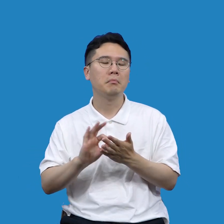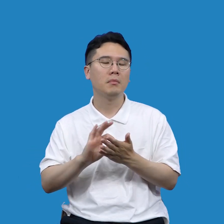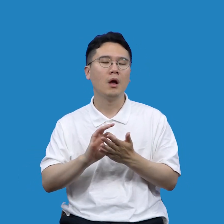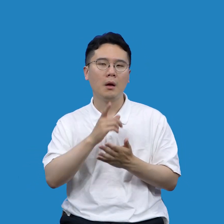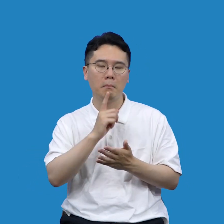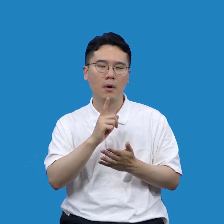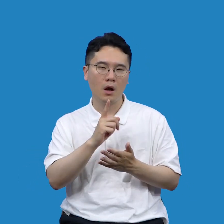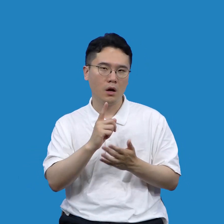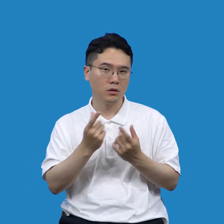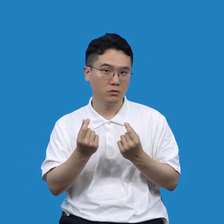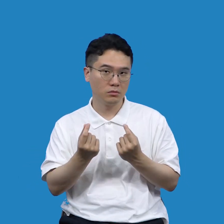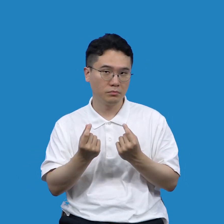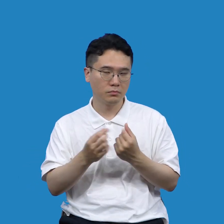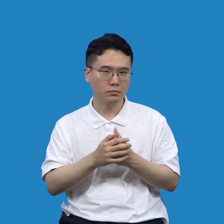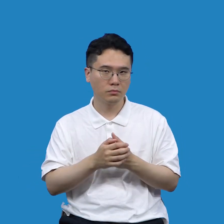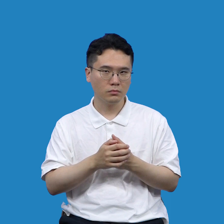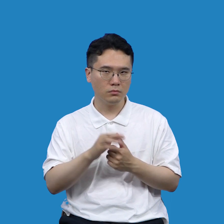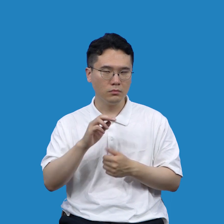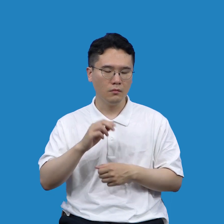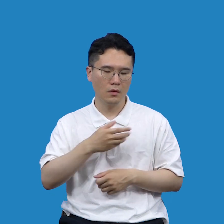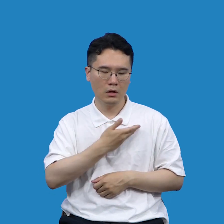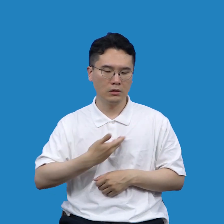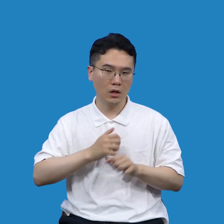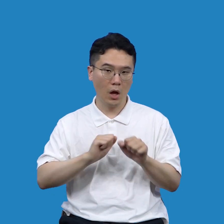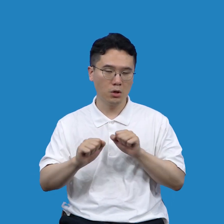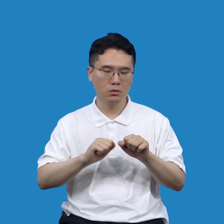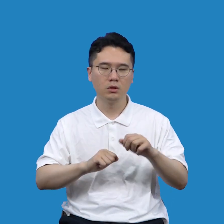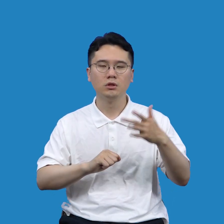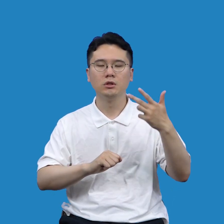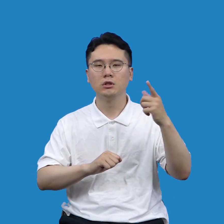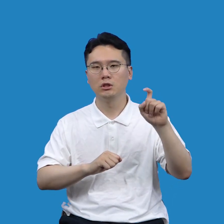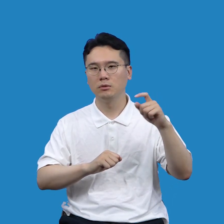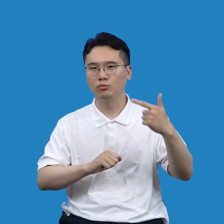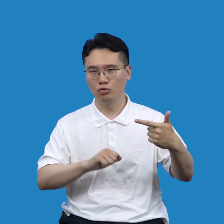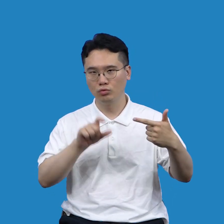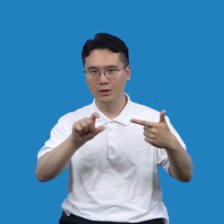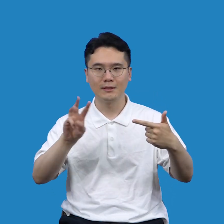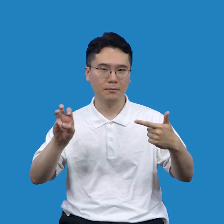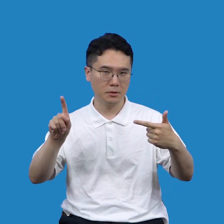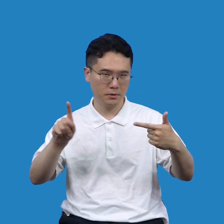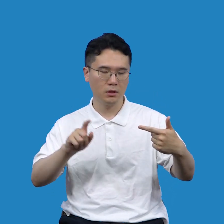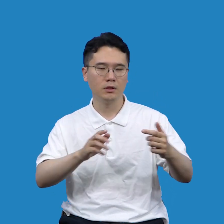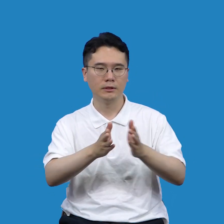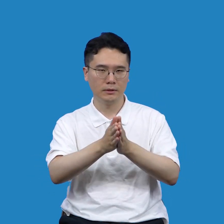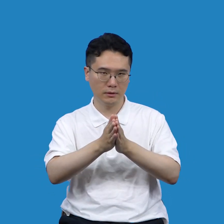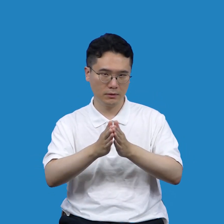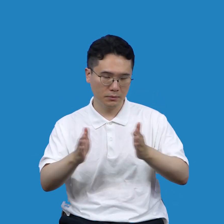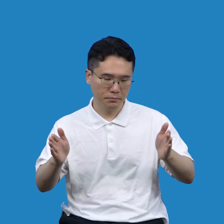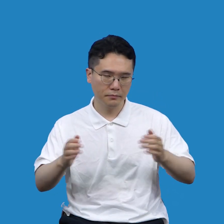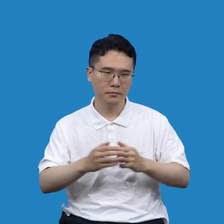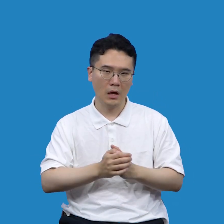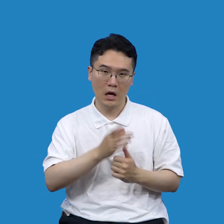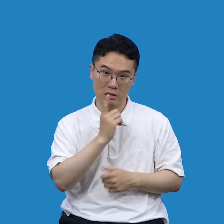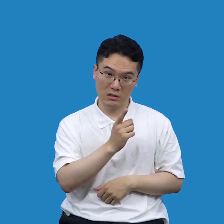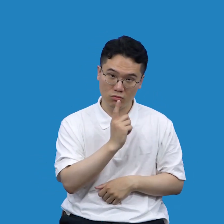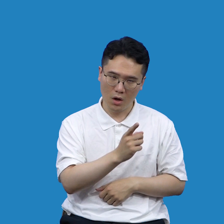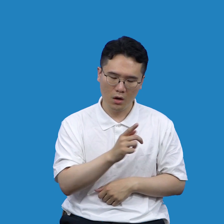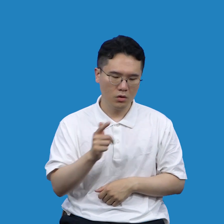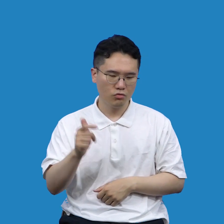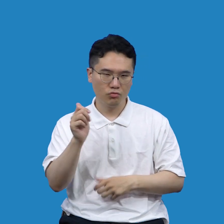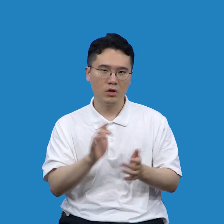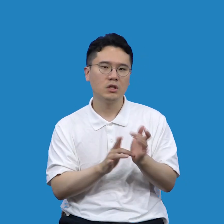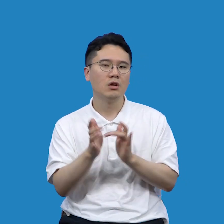빌립보에 전해진 복음, 사도행전 16장 31절 다 같이 읽겠습니다. 시작. 이르되